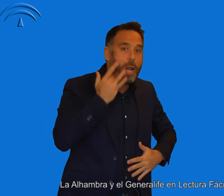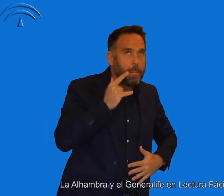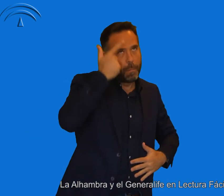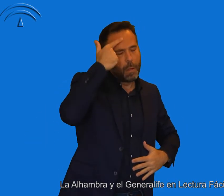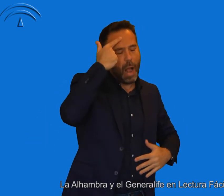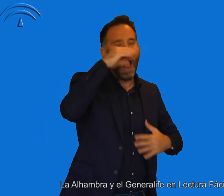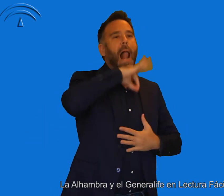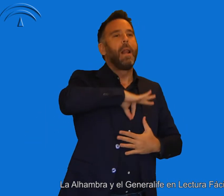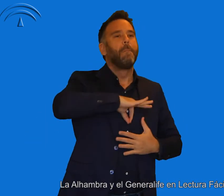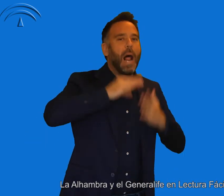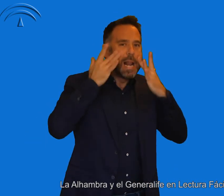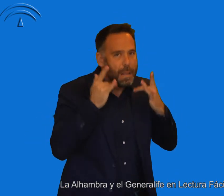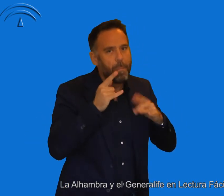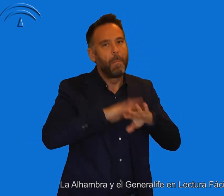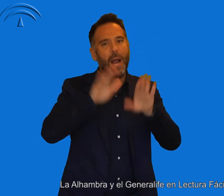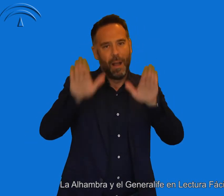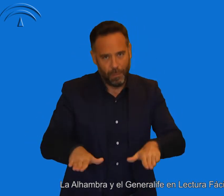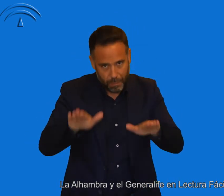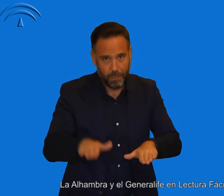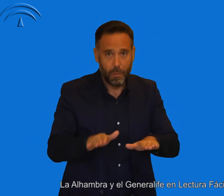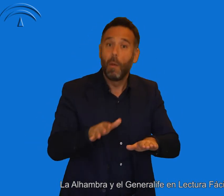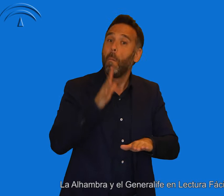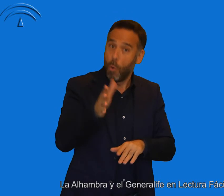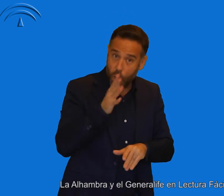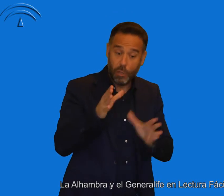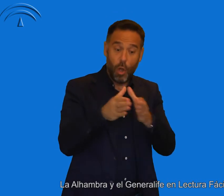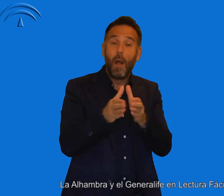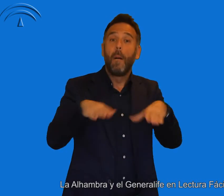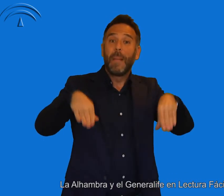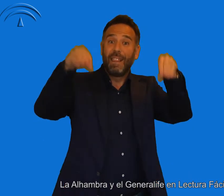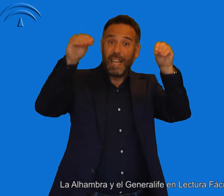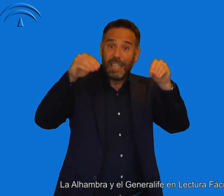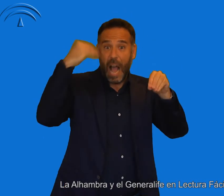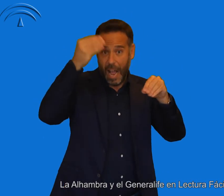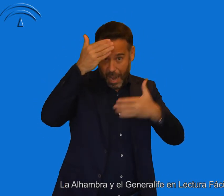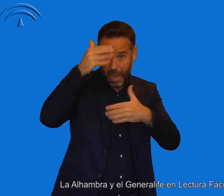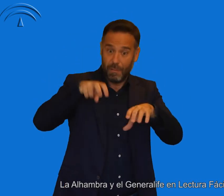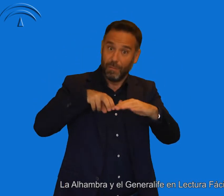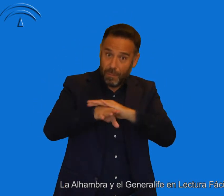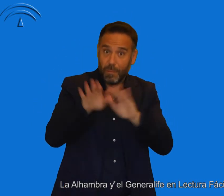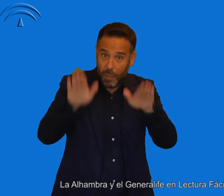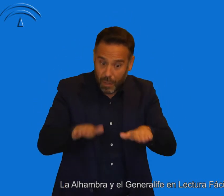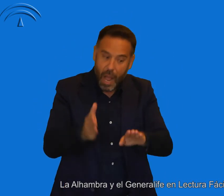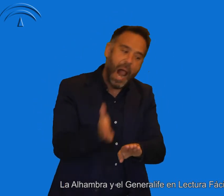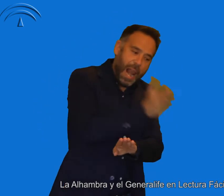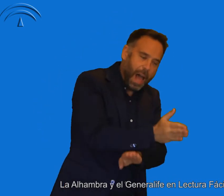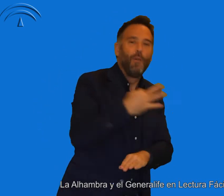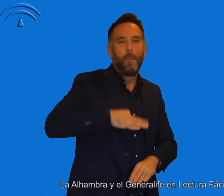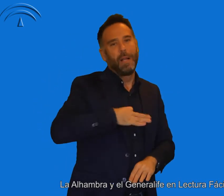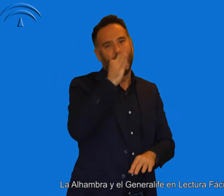oración para limpiar el cuerpo y el alma. Por eso, algunos baños estaban al lado de las